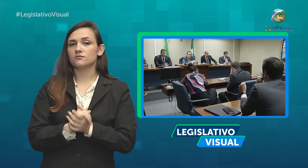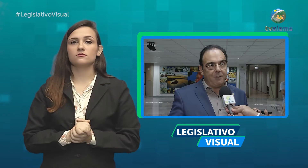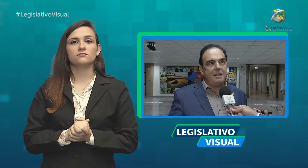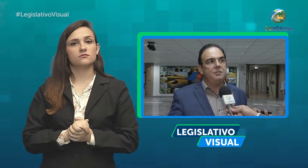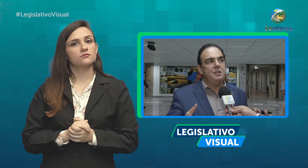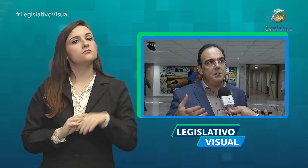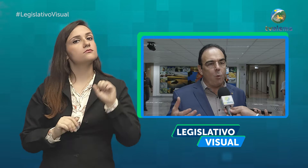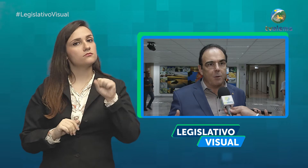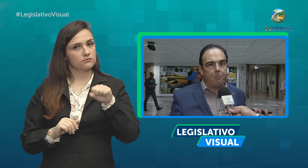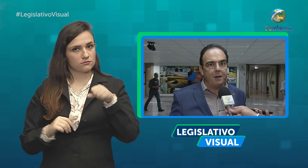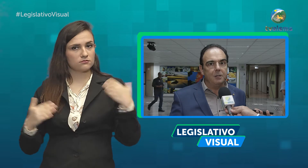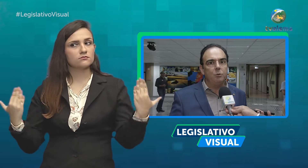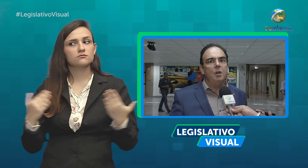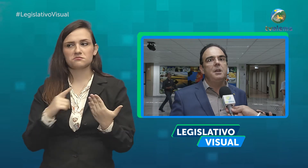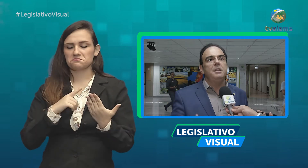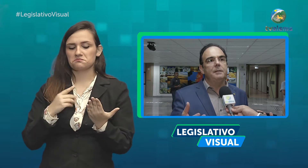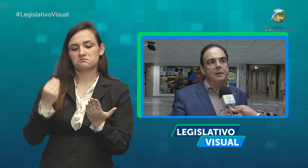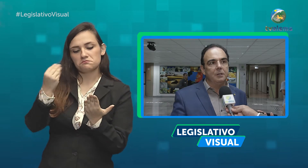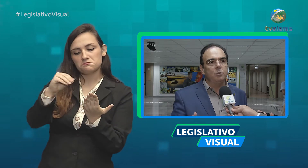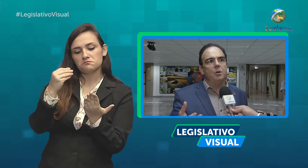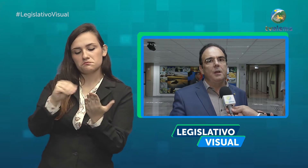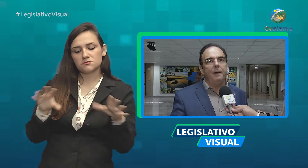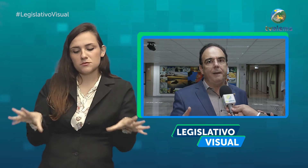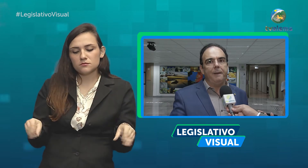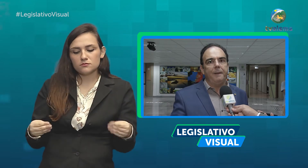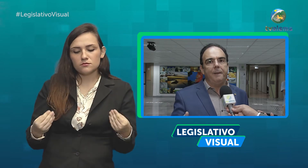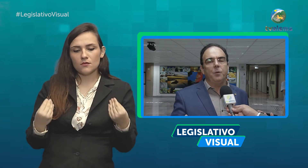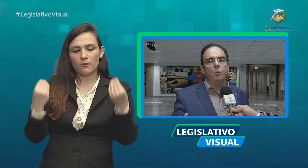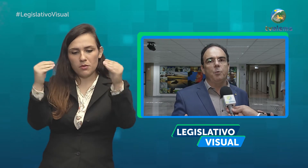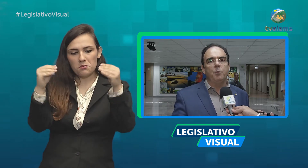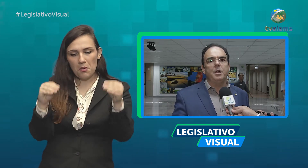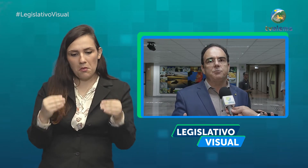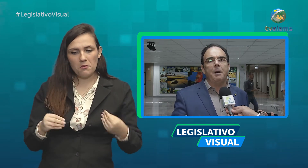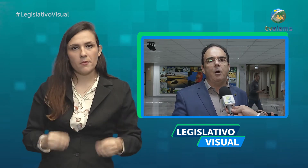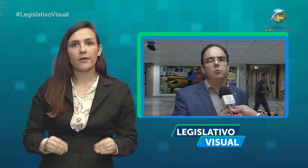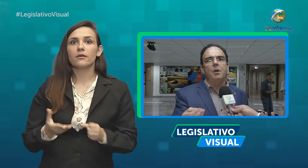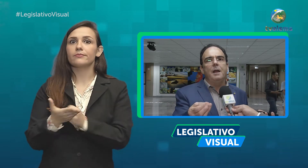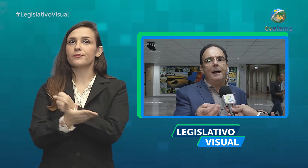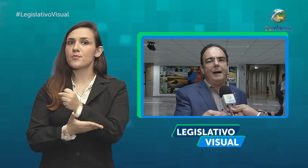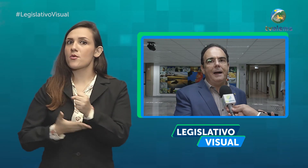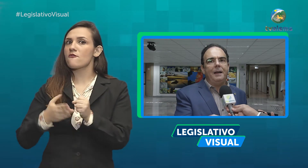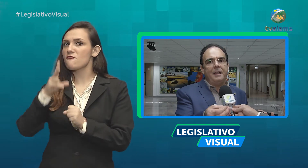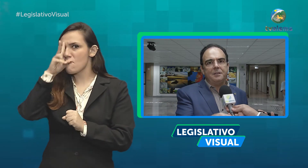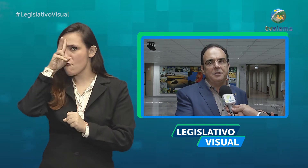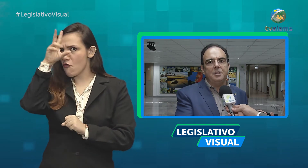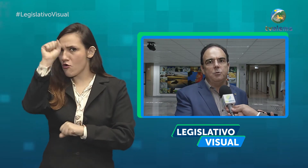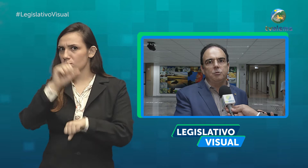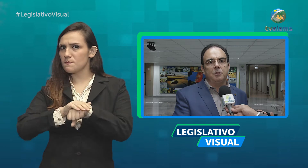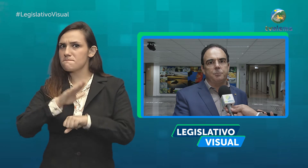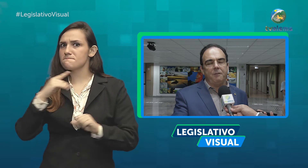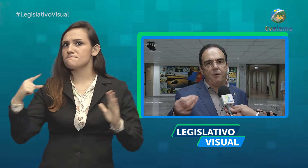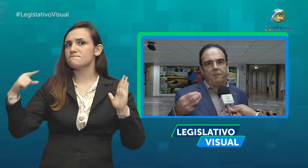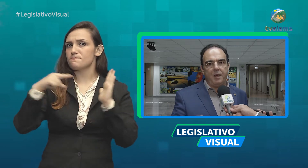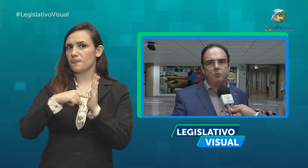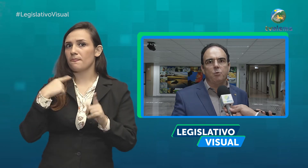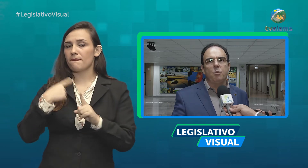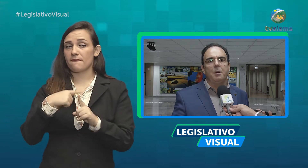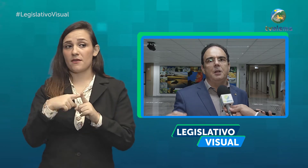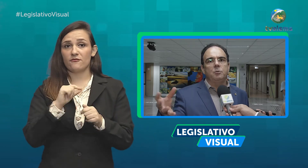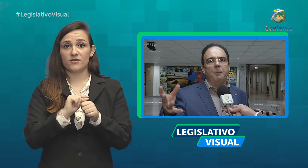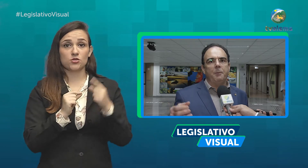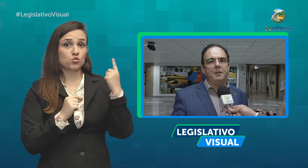investigações. Vai se encorpando e dando um respaldo a essas denúncias, porque foi